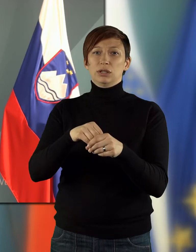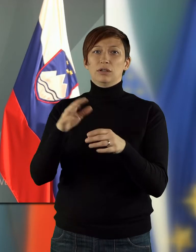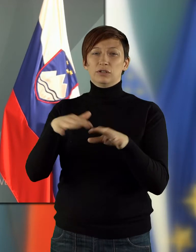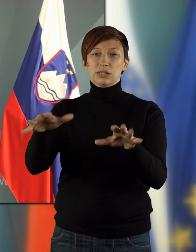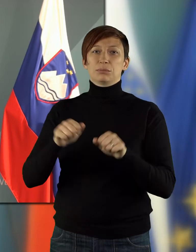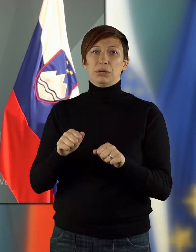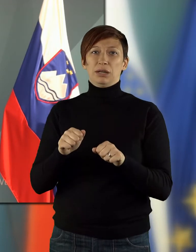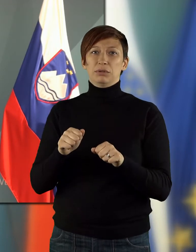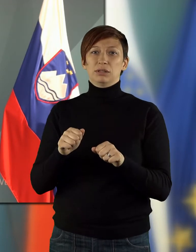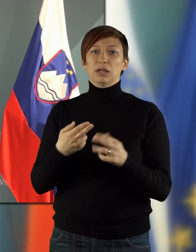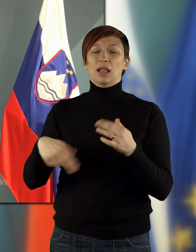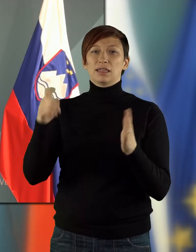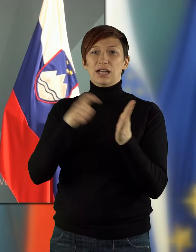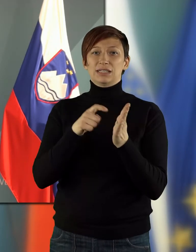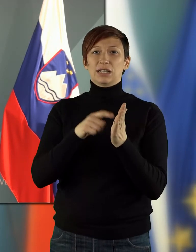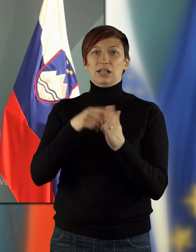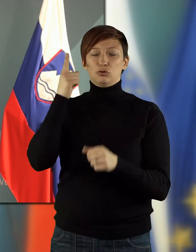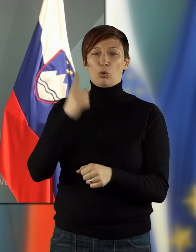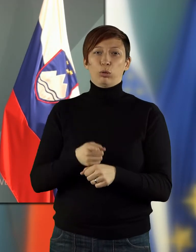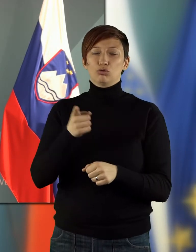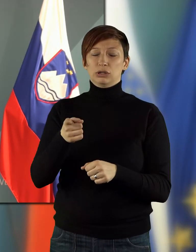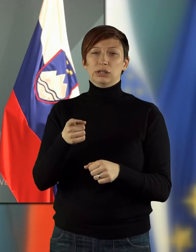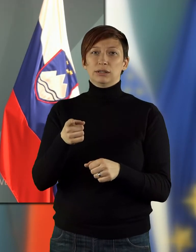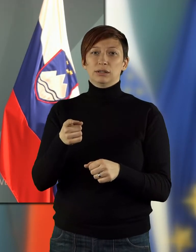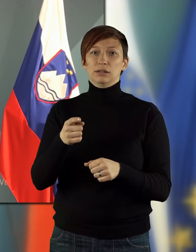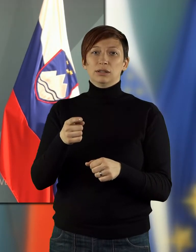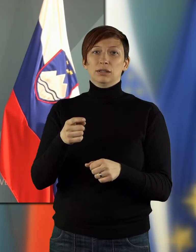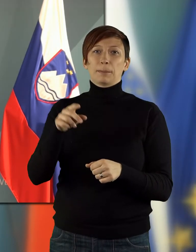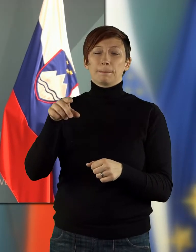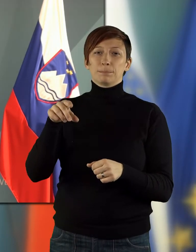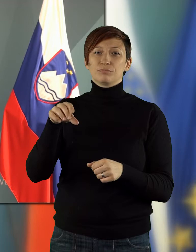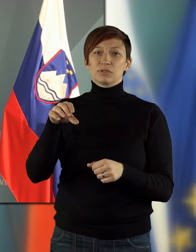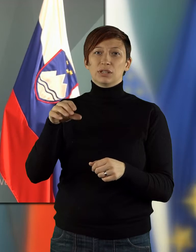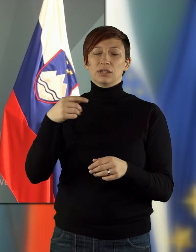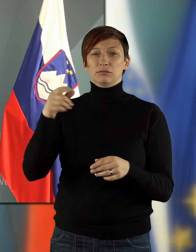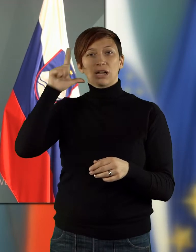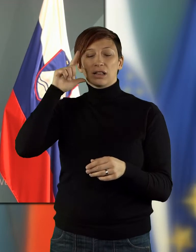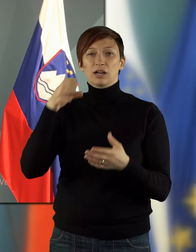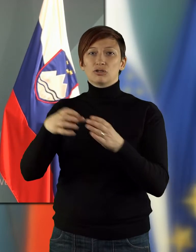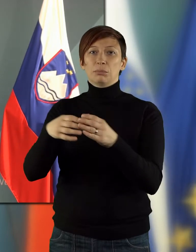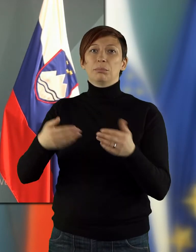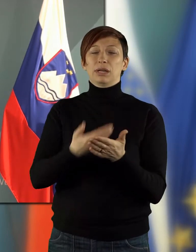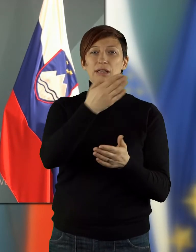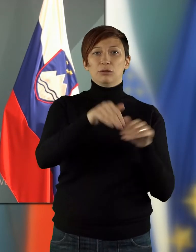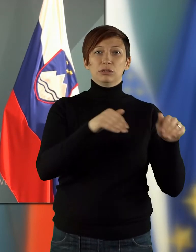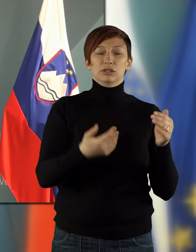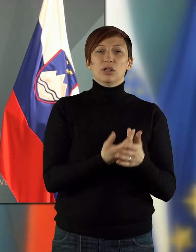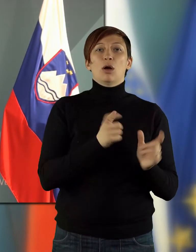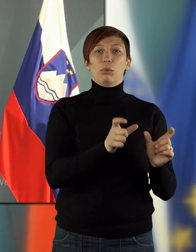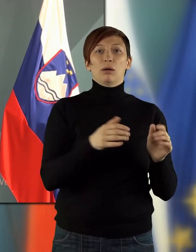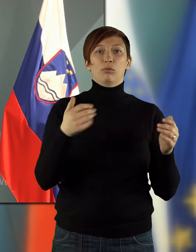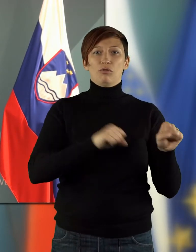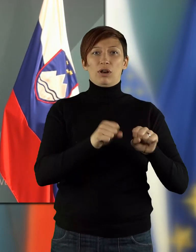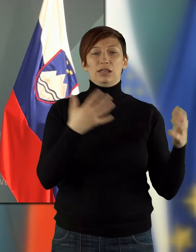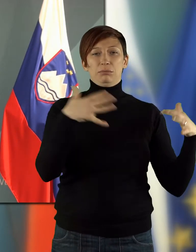vključen v sprejemanje najzahtevnejših odločitev, ki jih je Generalštab Slovenske vojske predlagal Ministrstvu za obrambo,